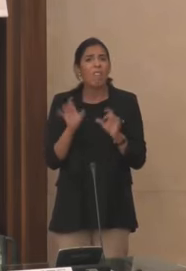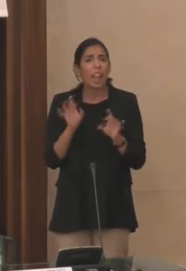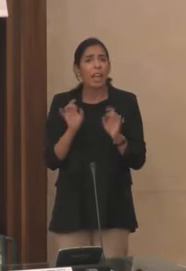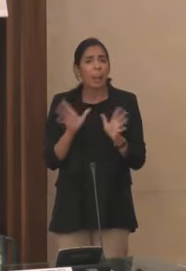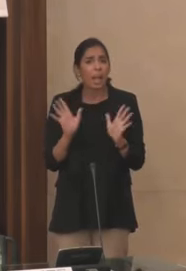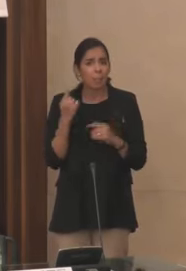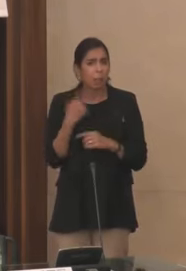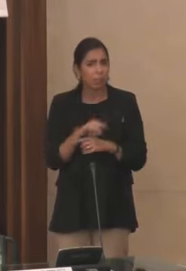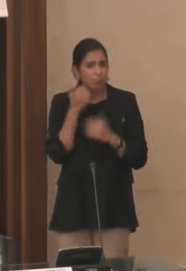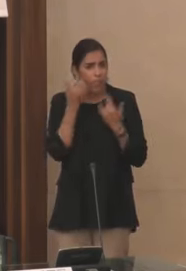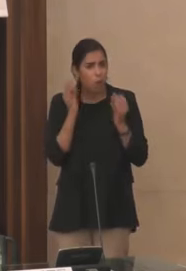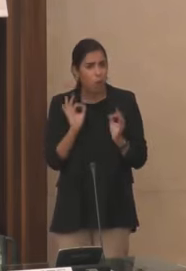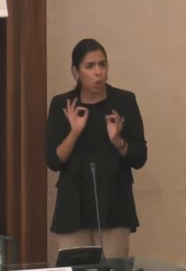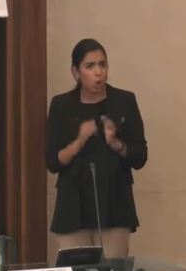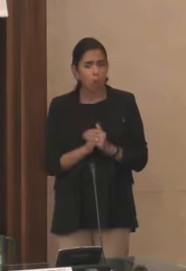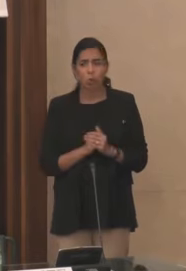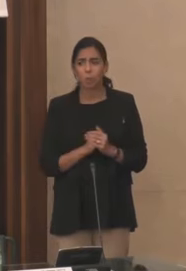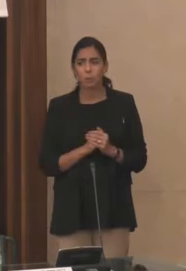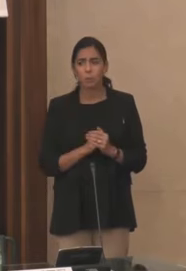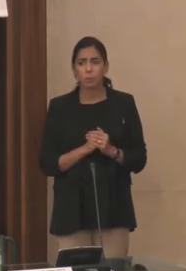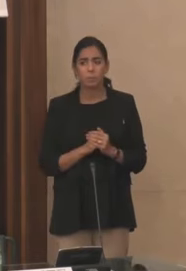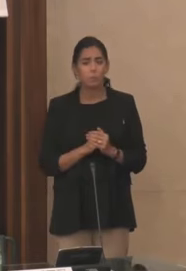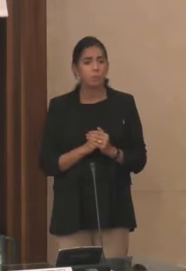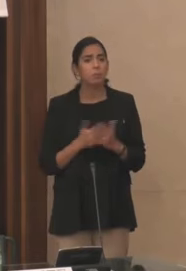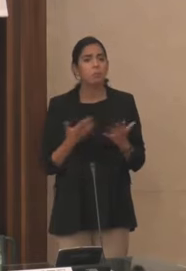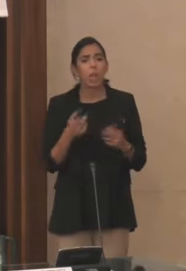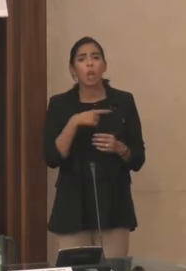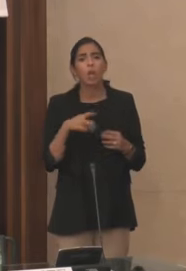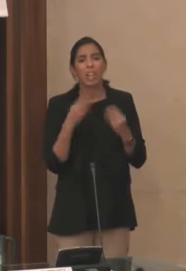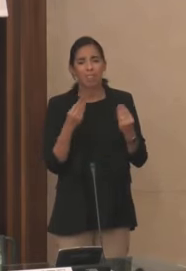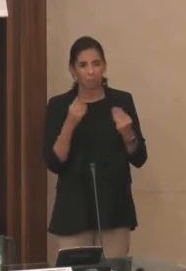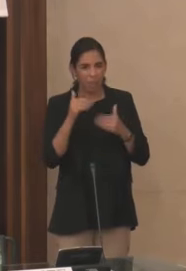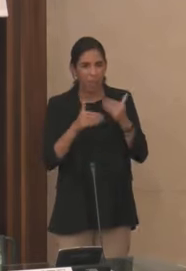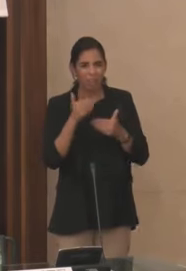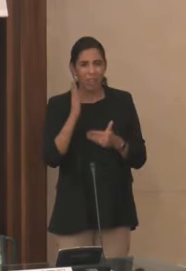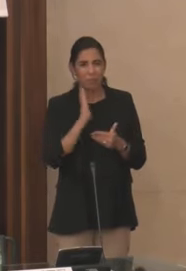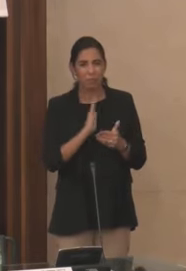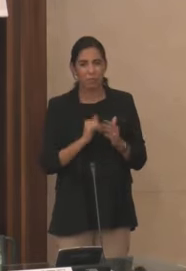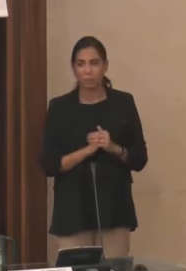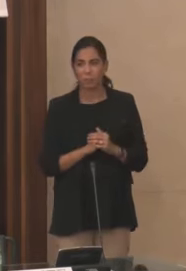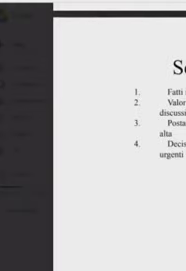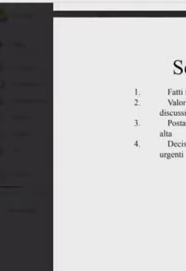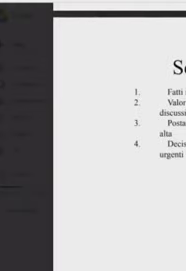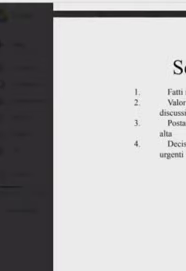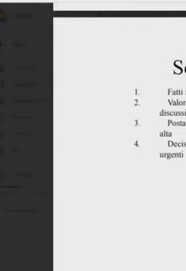la collega. Allora, cosa facciamo noi? Puoi andare avanti per favore?